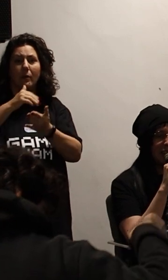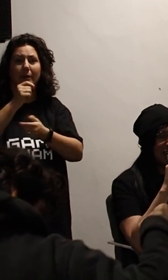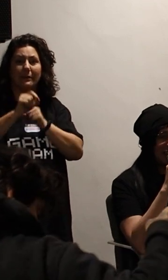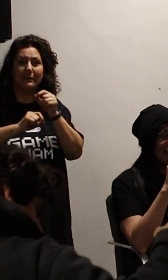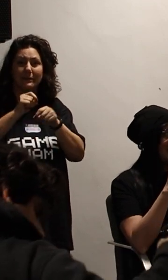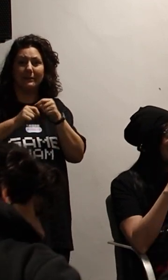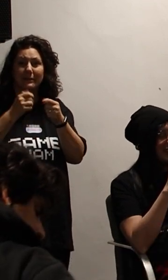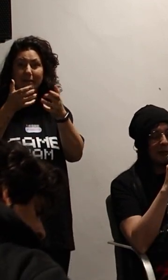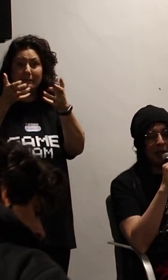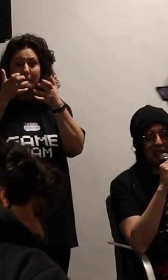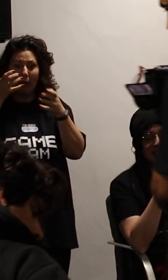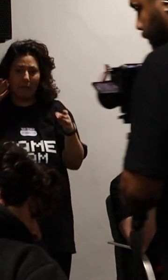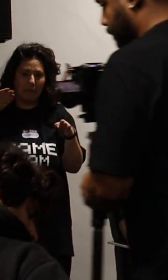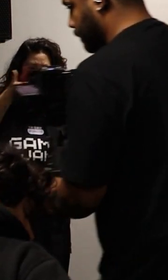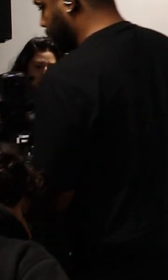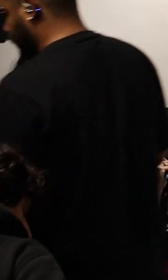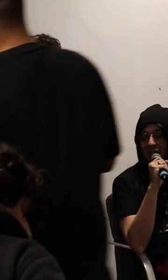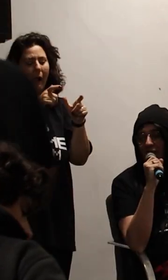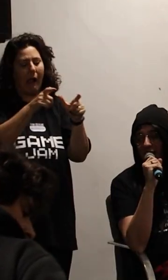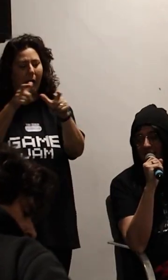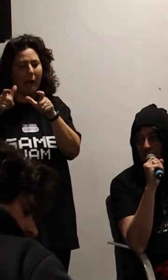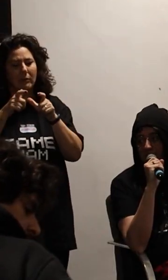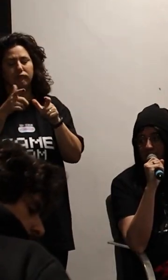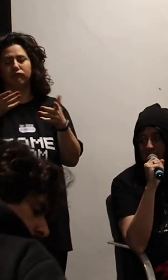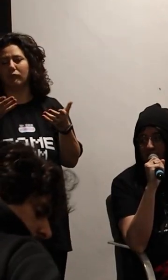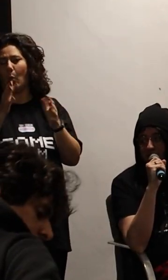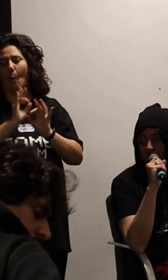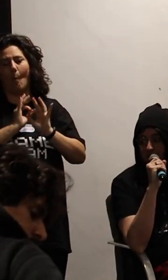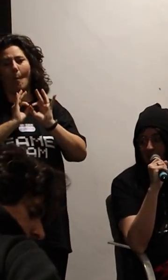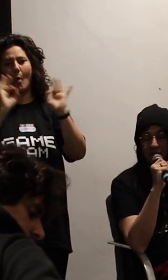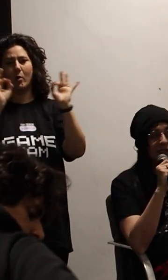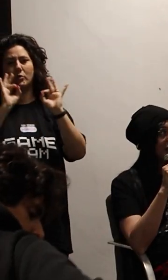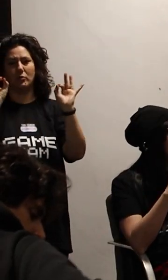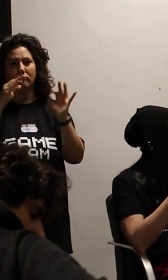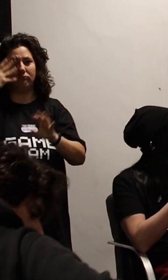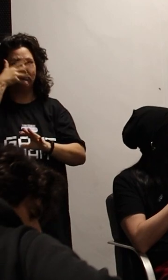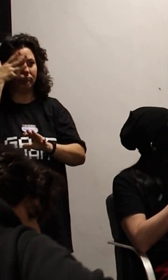área, essa palestra aqui é perfeita. Pode passar.